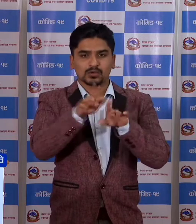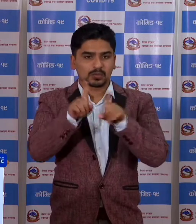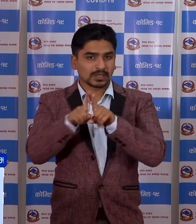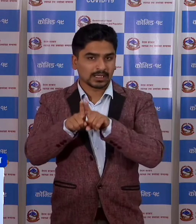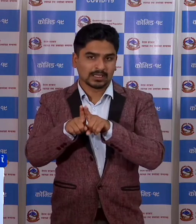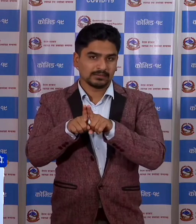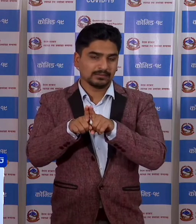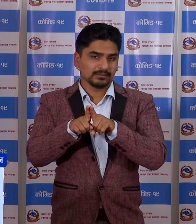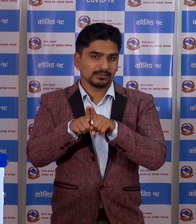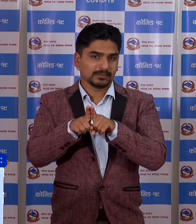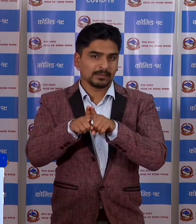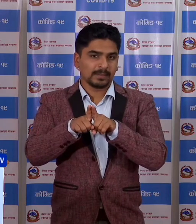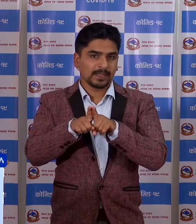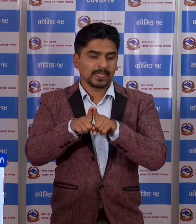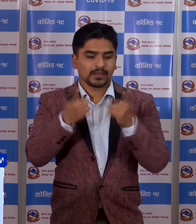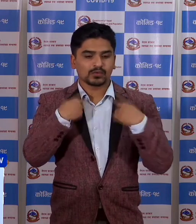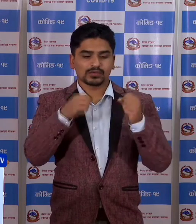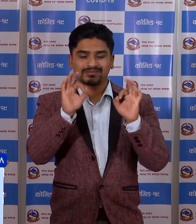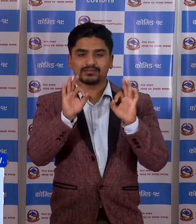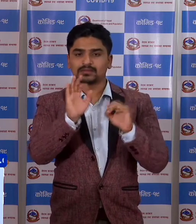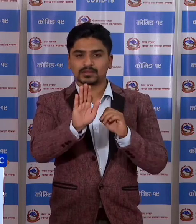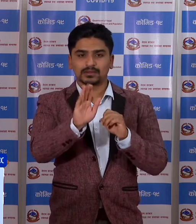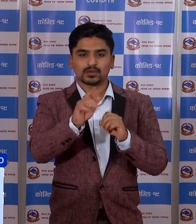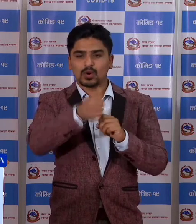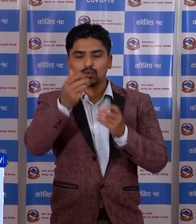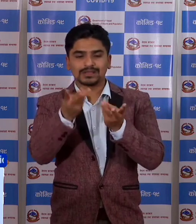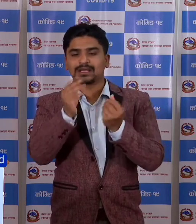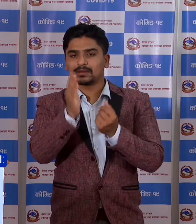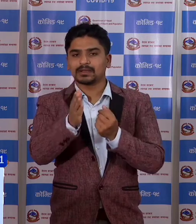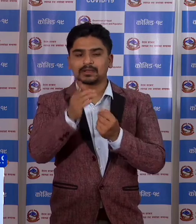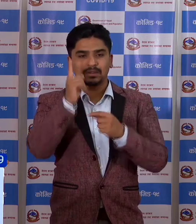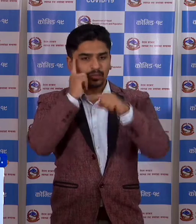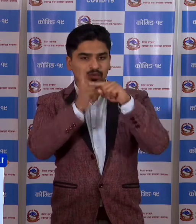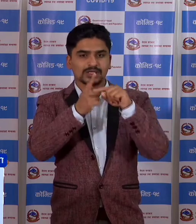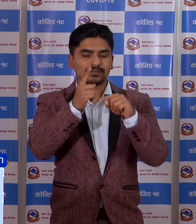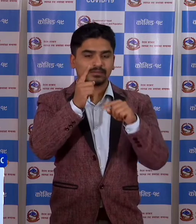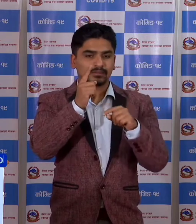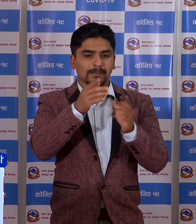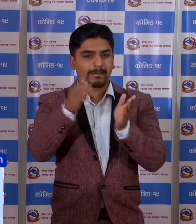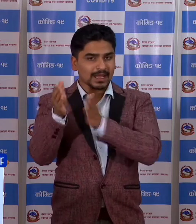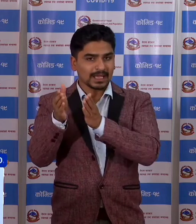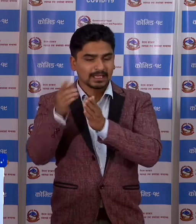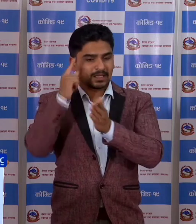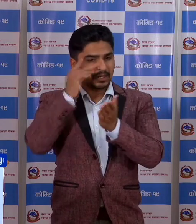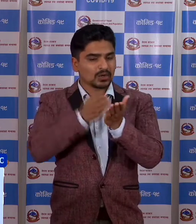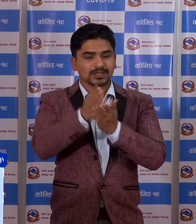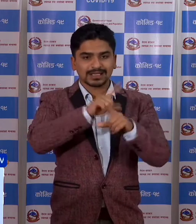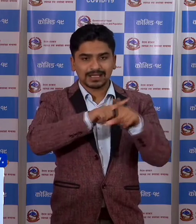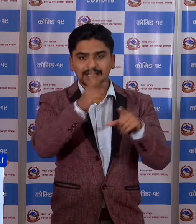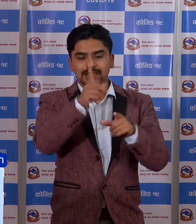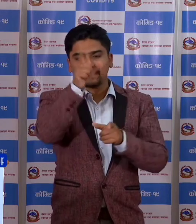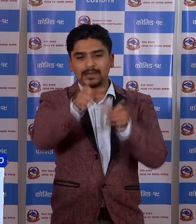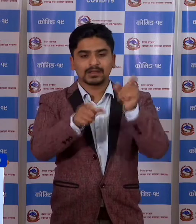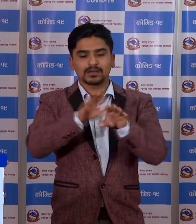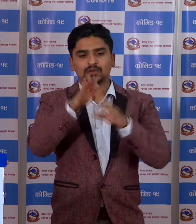पनि जो स्वस्थ हुनुहुन्छ अरू हिसाबले, पोजिटिभ आएको बाहेक जसमा लक्षण छैन, त्यस्ता